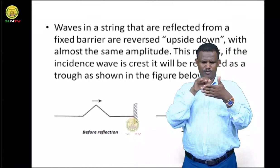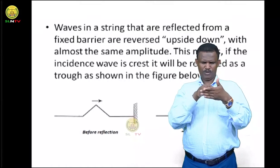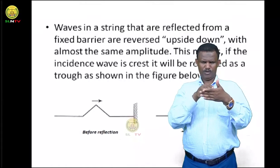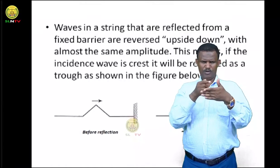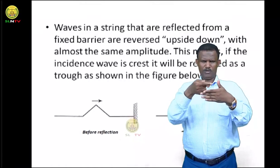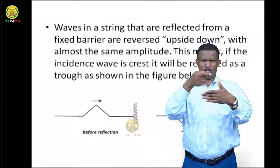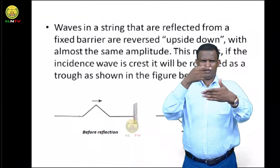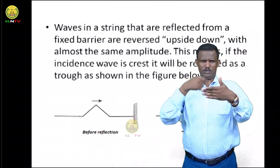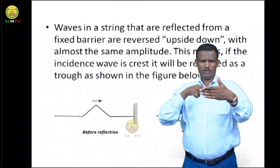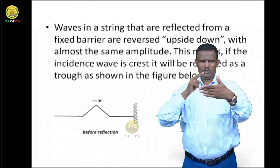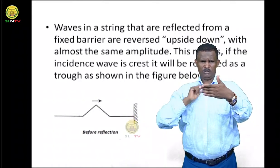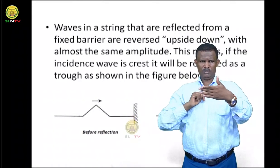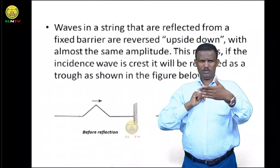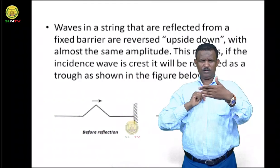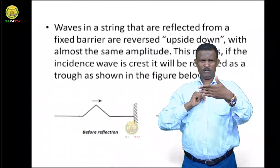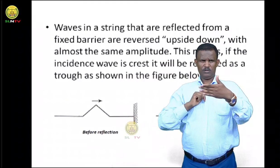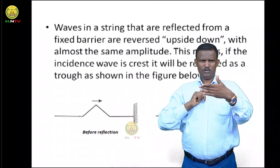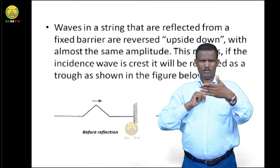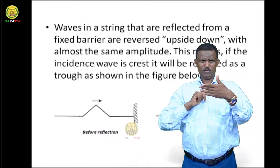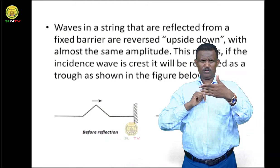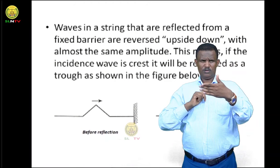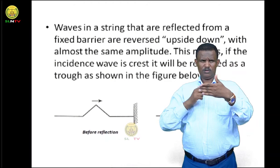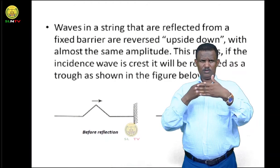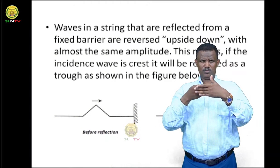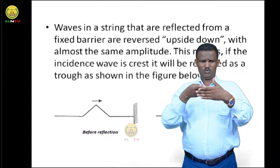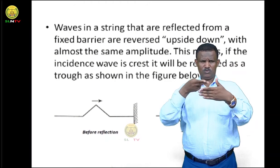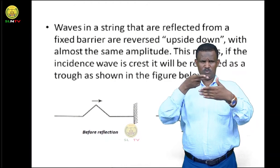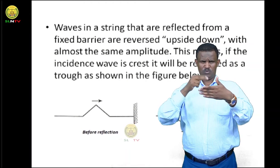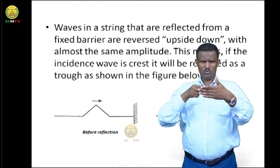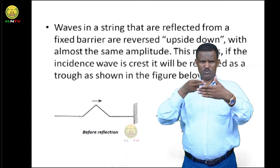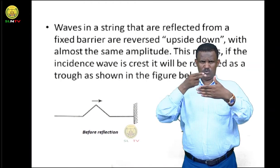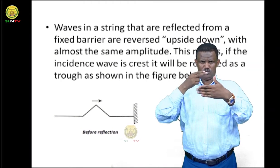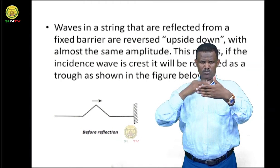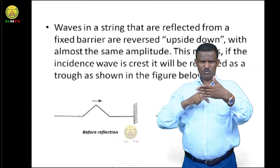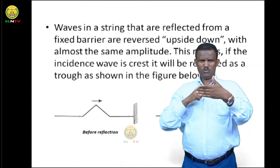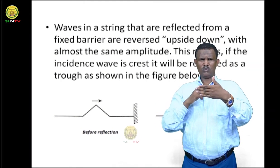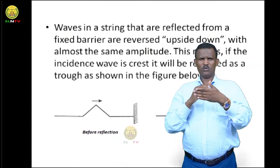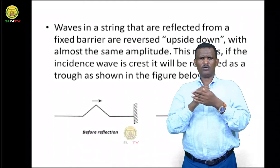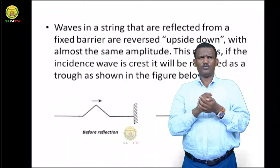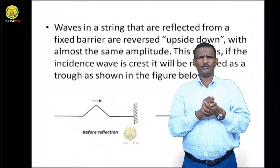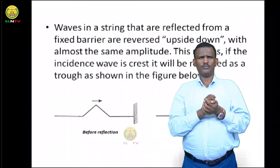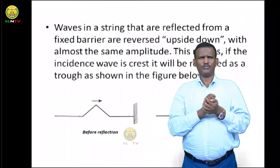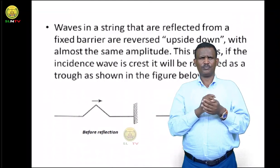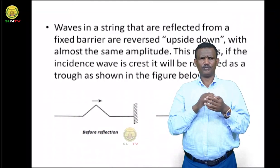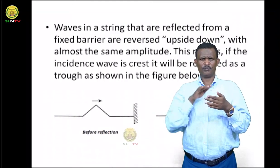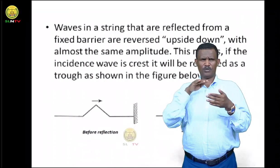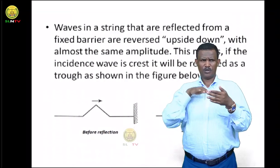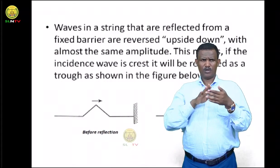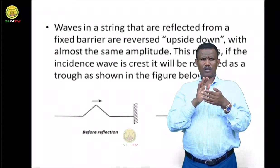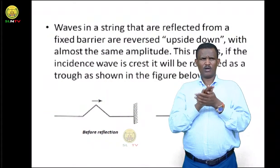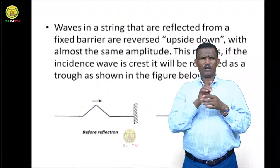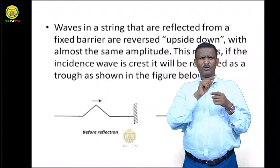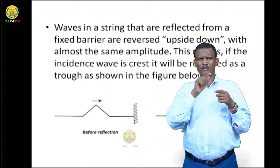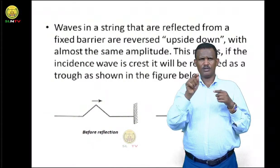noqday marka soo noqodka uu sameeyeyna crustkii hore markaa imika wuxuu noqday trough marka waxaan leenahay wave in strain that